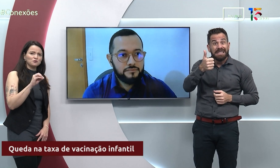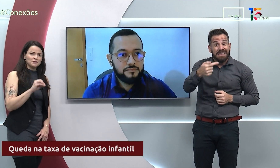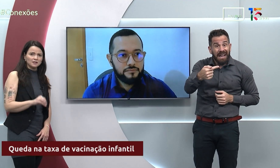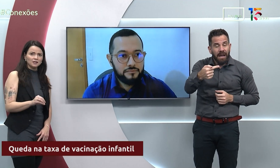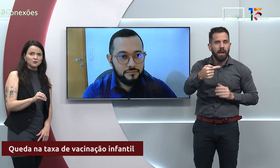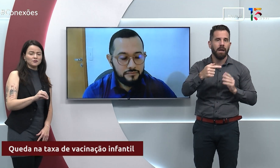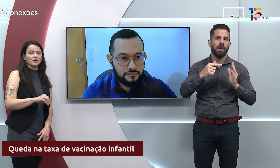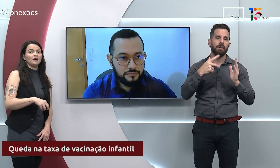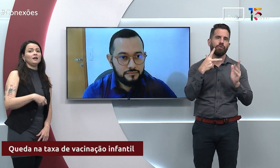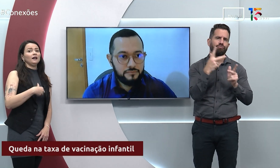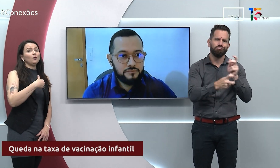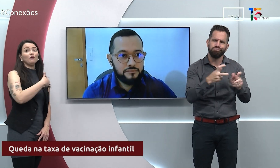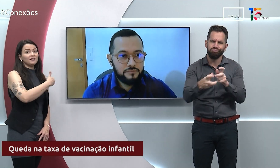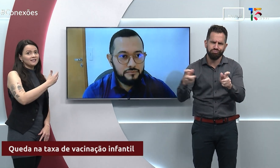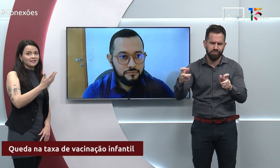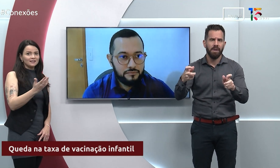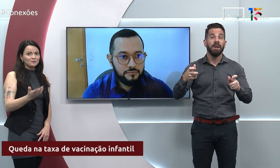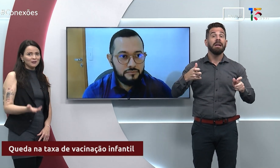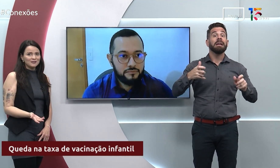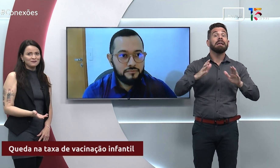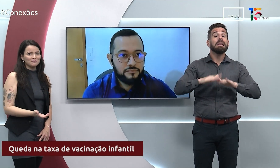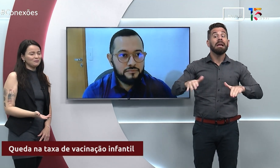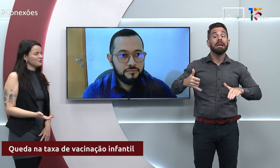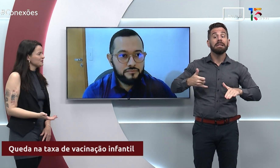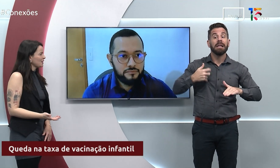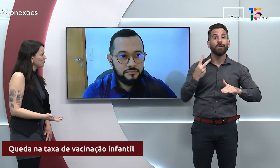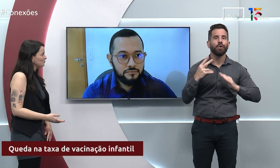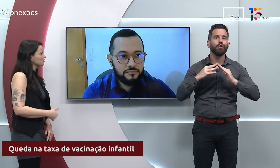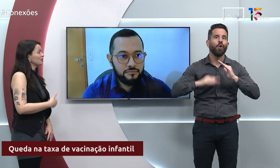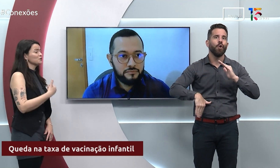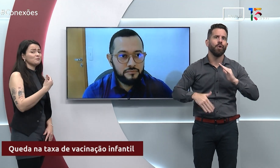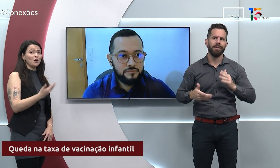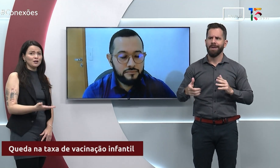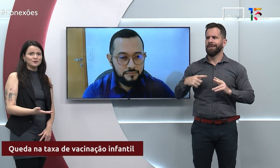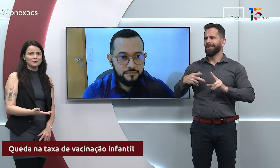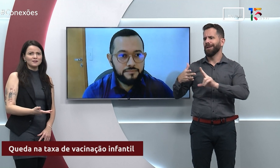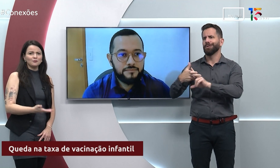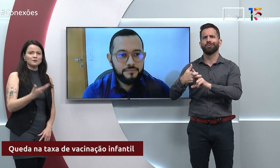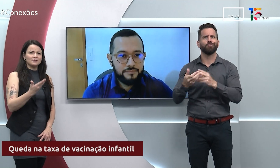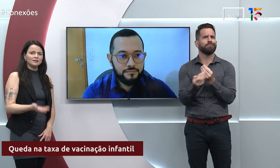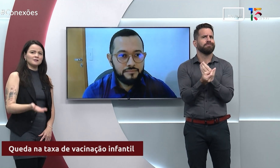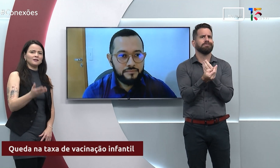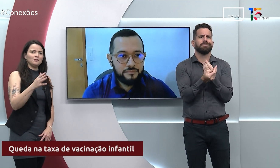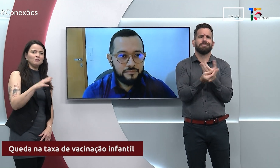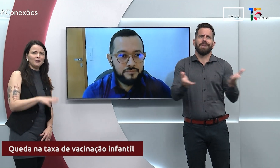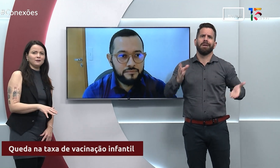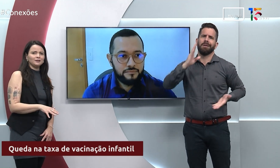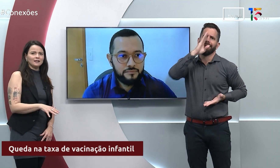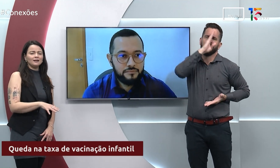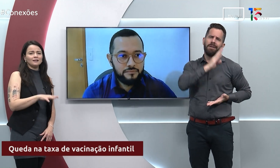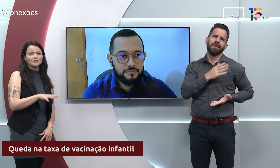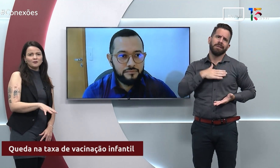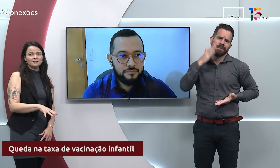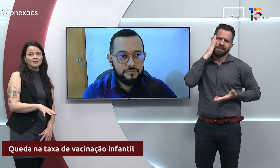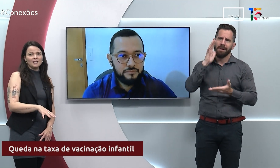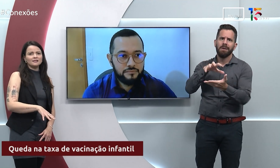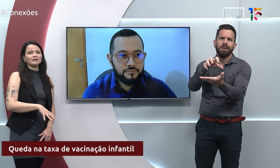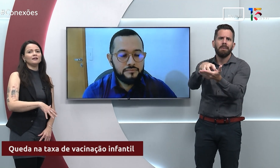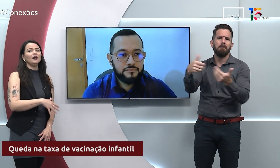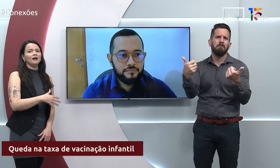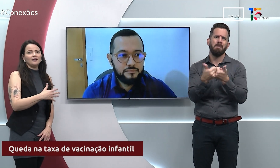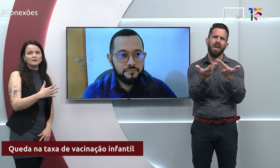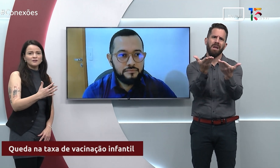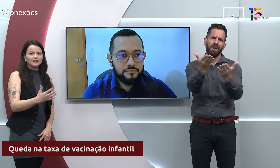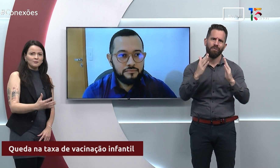com menos de 2 anos, oferecidas pelo Serviço Público de Saúde, né, nos postos de saúde. Com certeza tem algum perto da sua